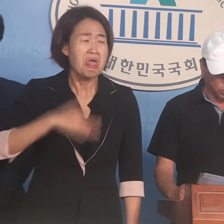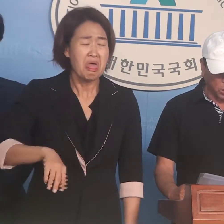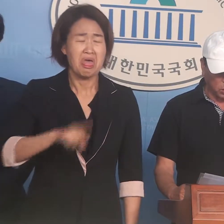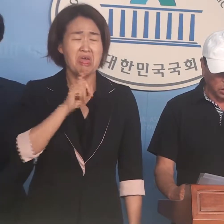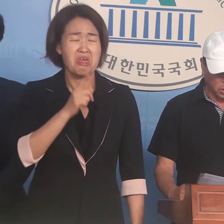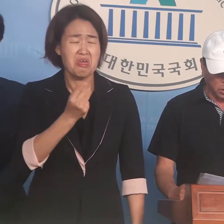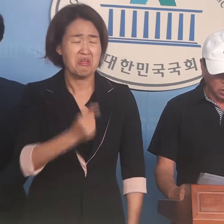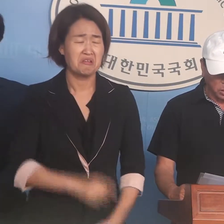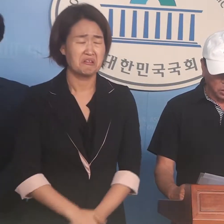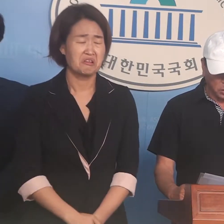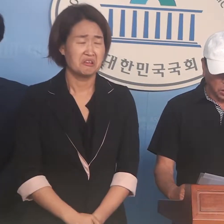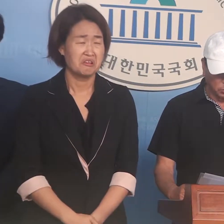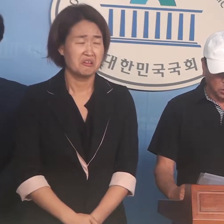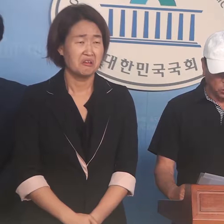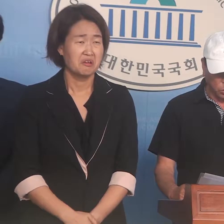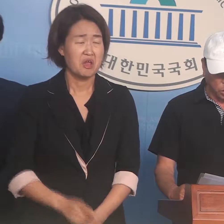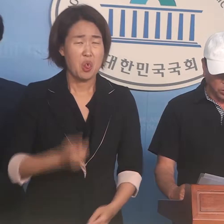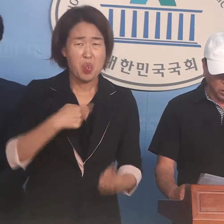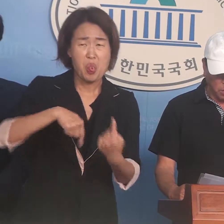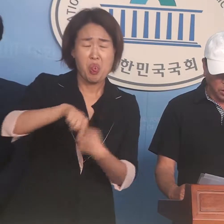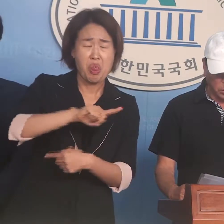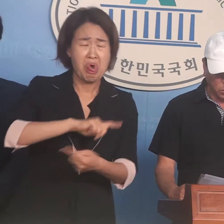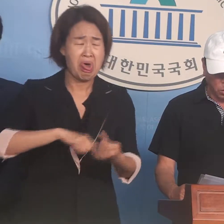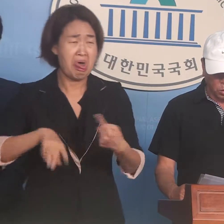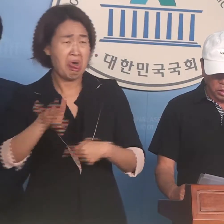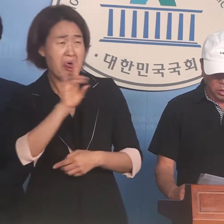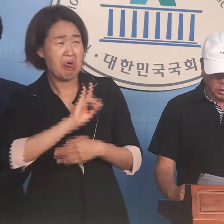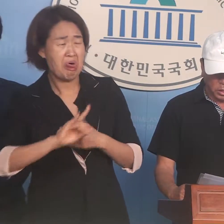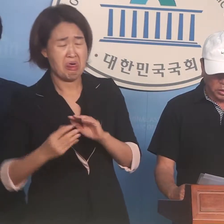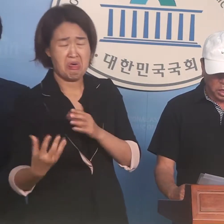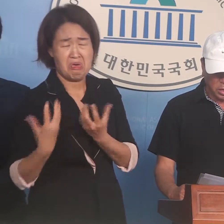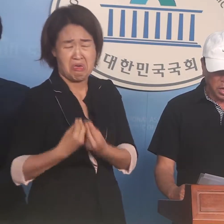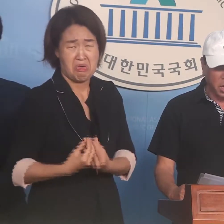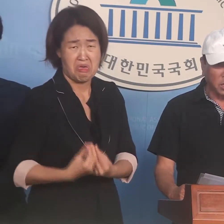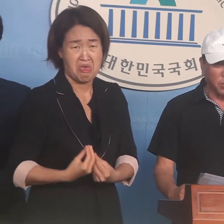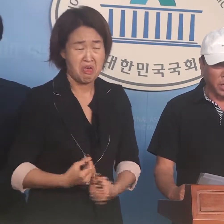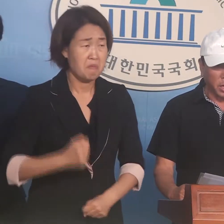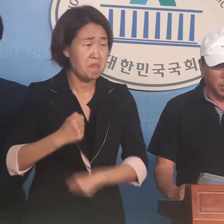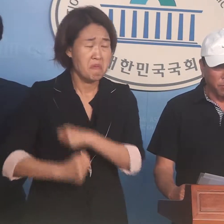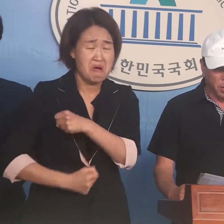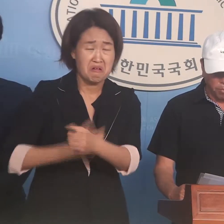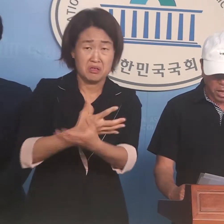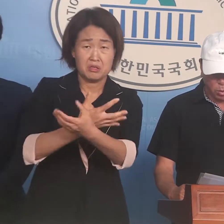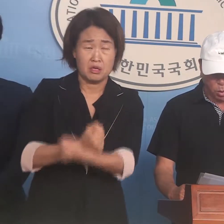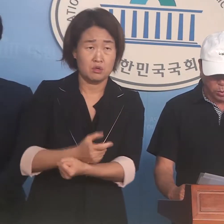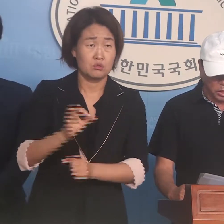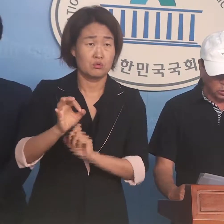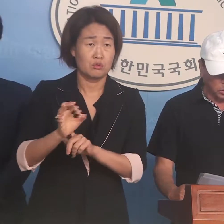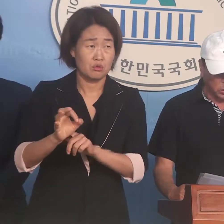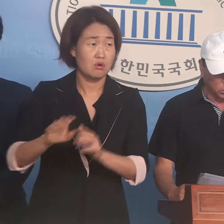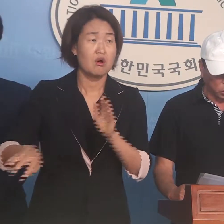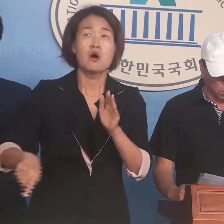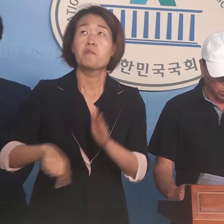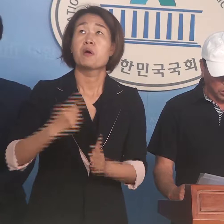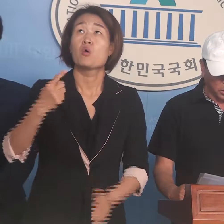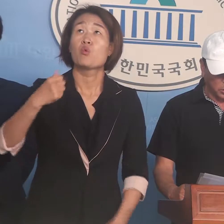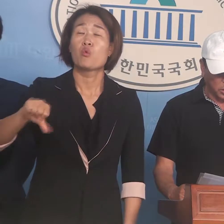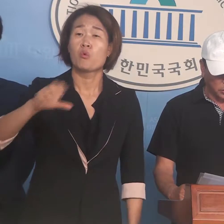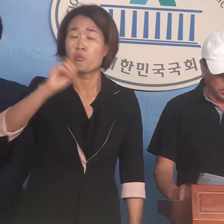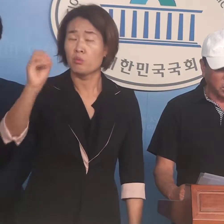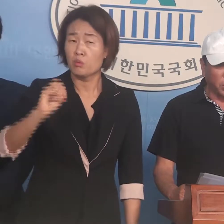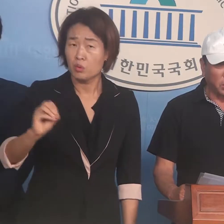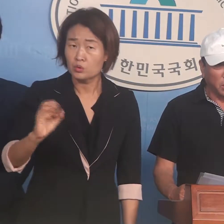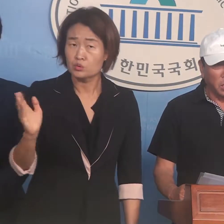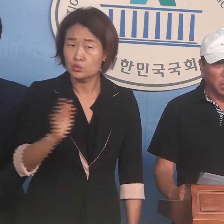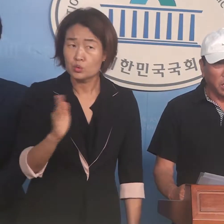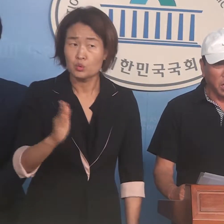것처럼 속이기 위하여 삼성중공업이 일방적으로 결정한 계약 금액의 105% 기준으로